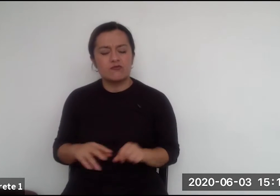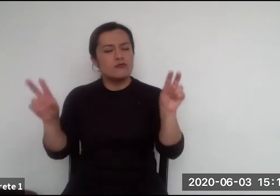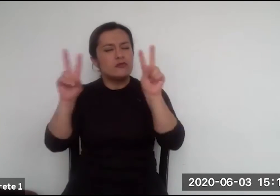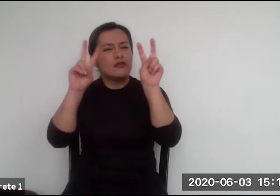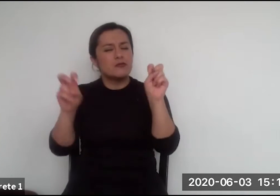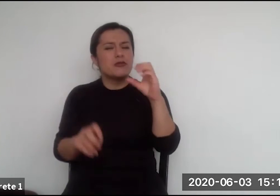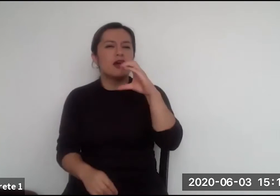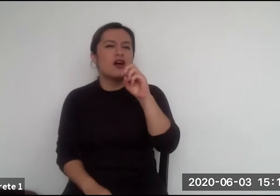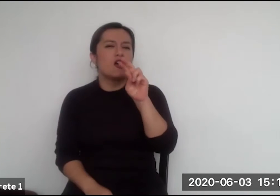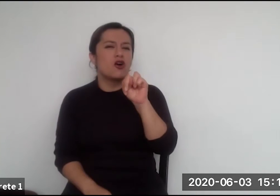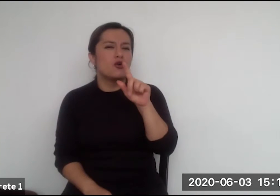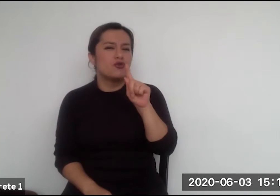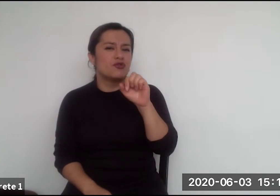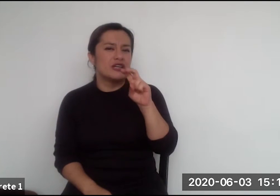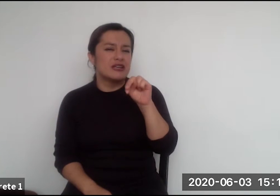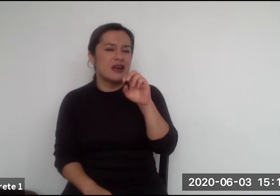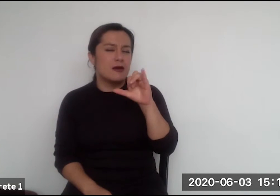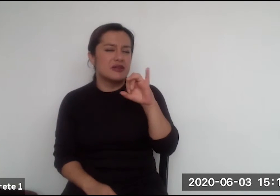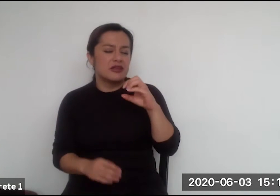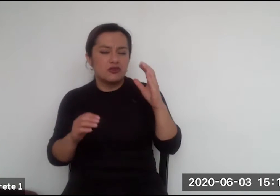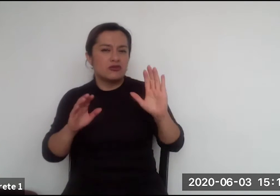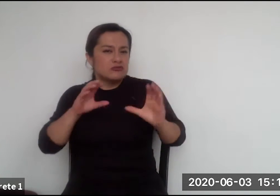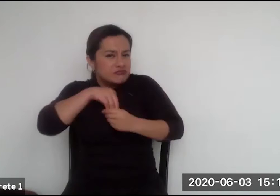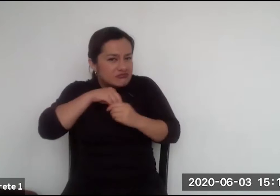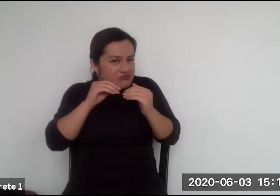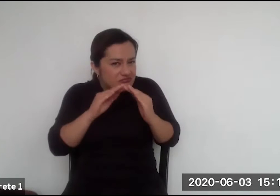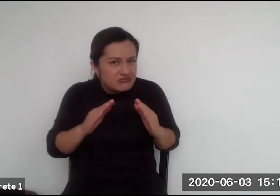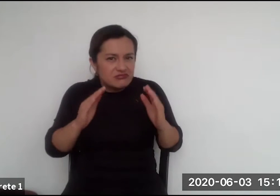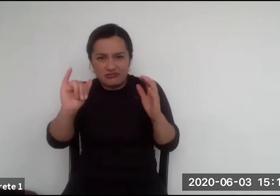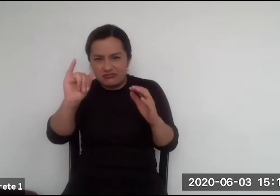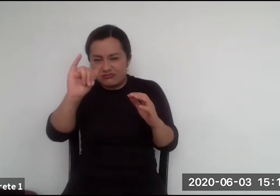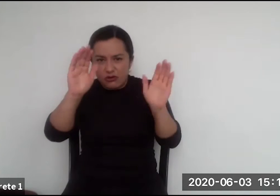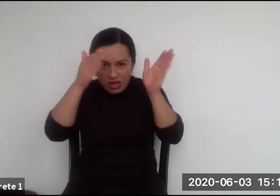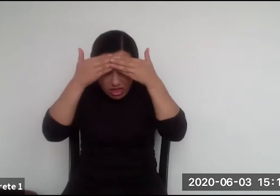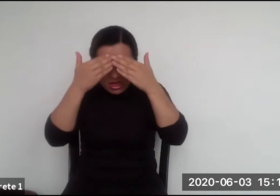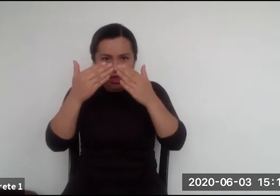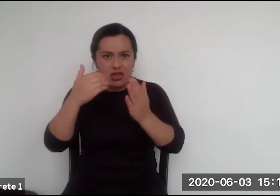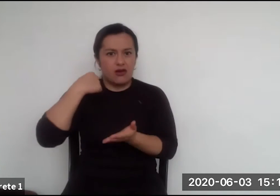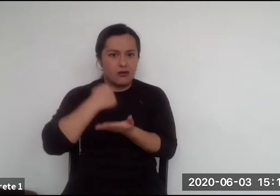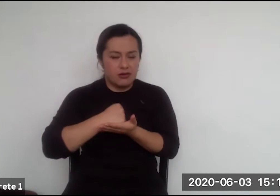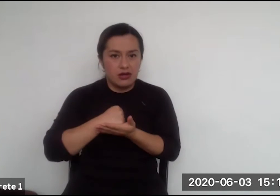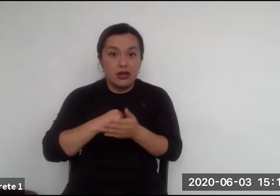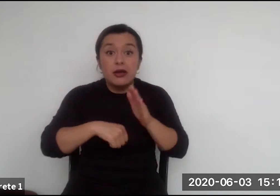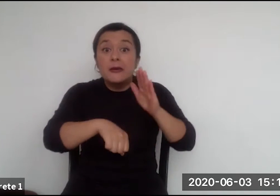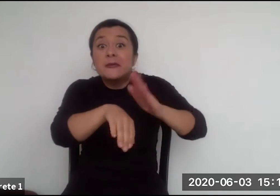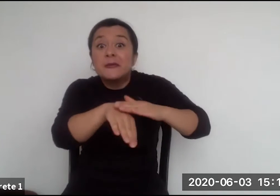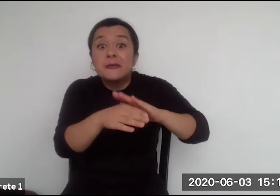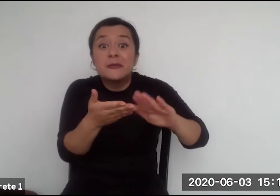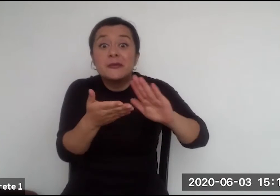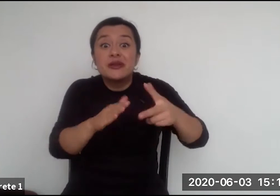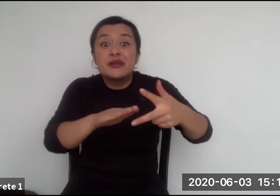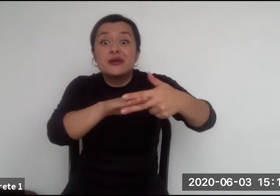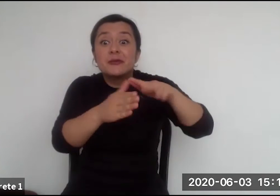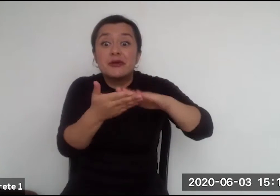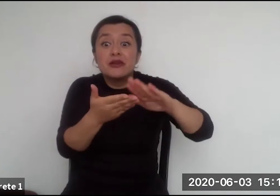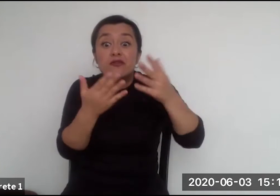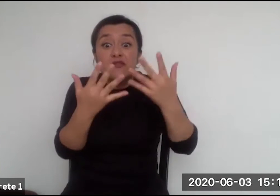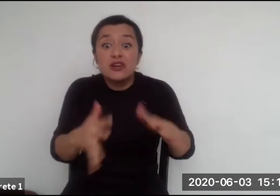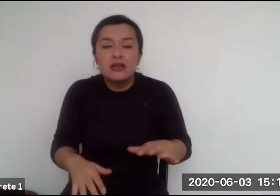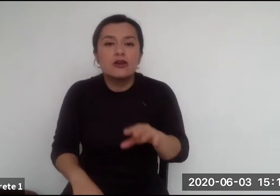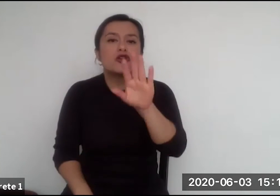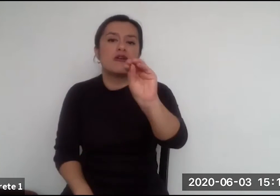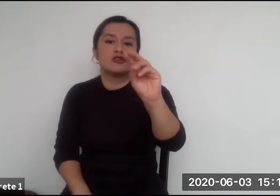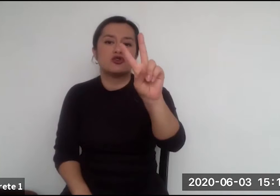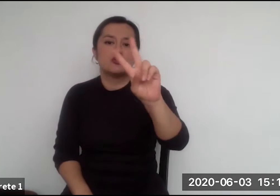venido pensando muchísimo también el tema de las María, violencias. Perdón. Termino. Te quedan